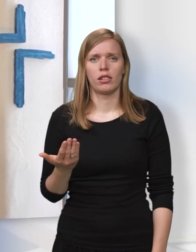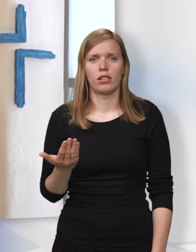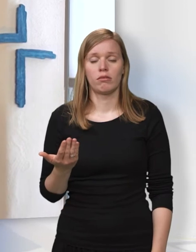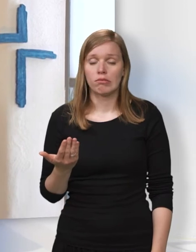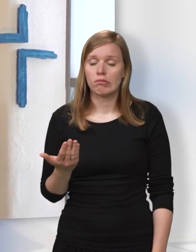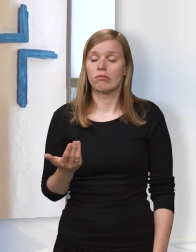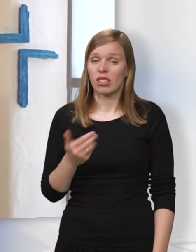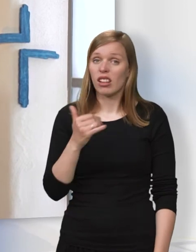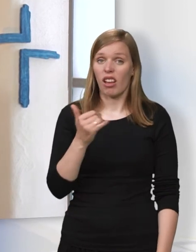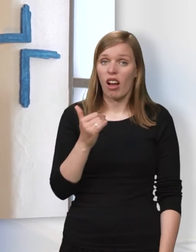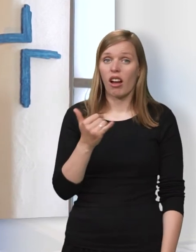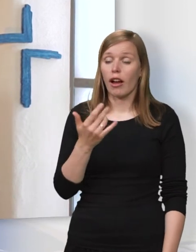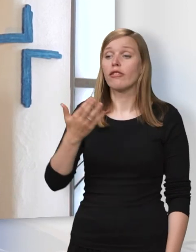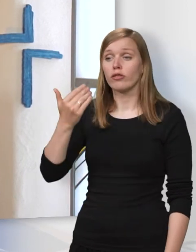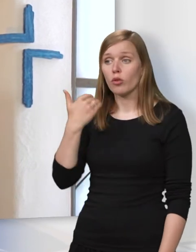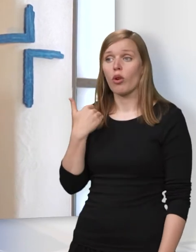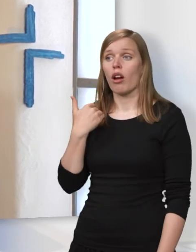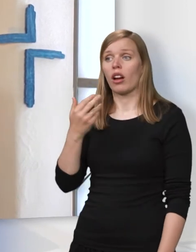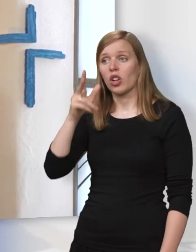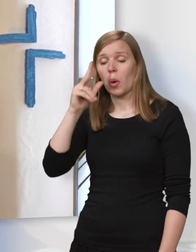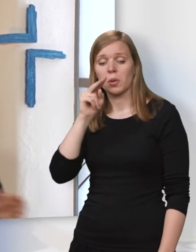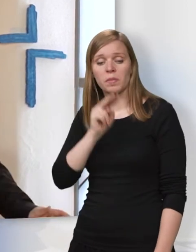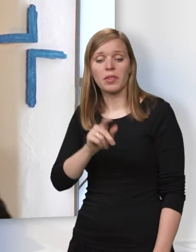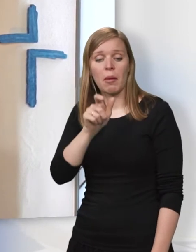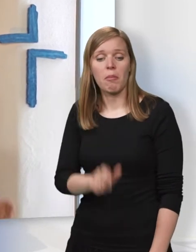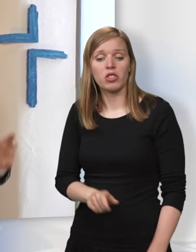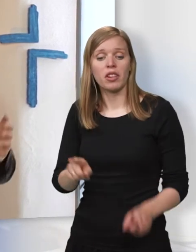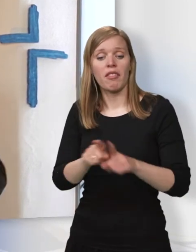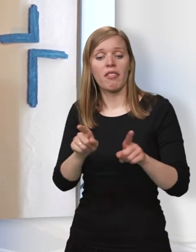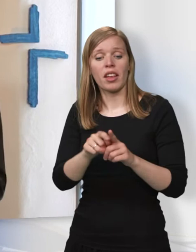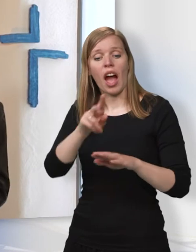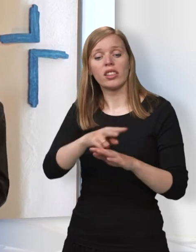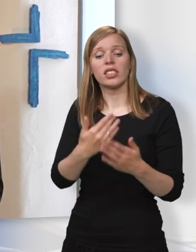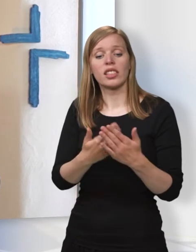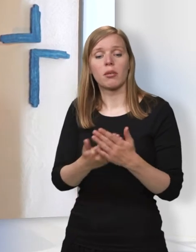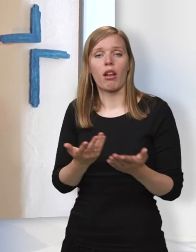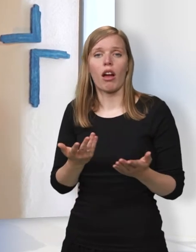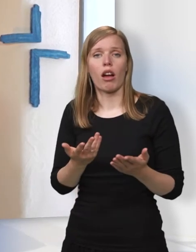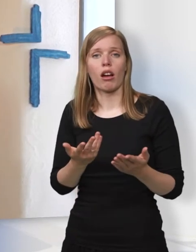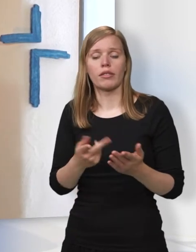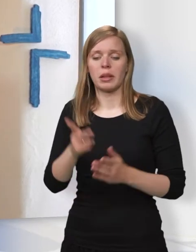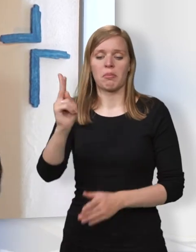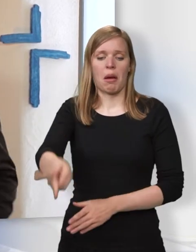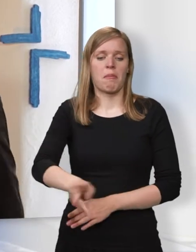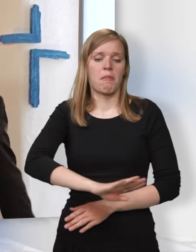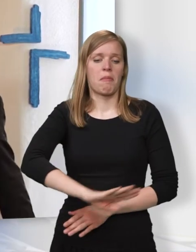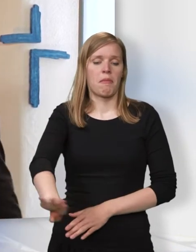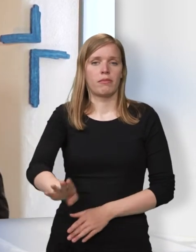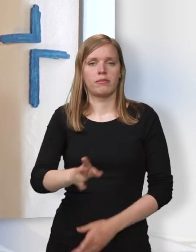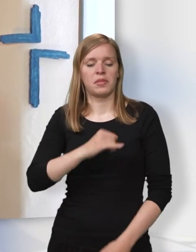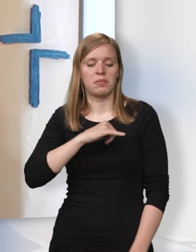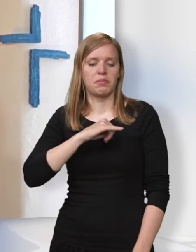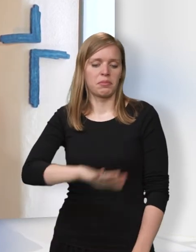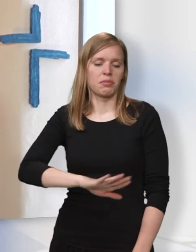Ja, wir waren Ansichtsexemplare in den Augen Gottes. Er hat uns beiseite gelegt, er hat uns aus der Hand gelegt, er hat sich nicht mehr